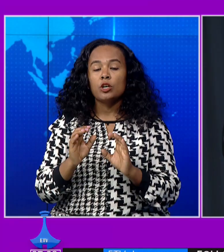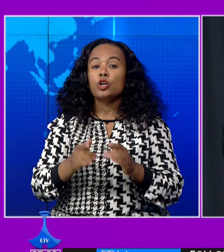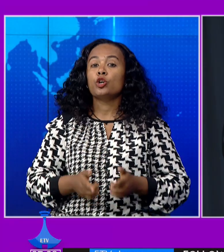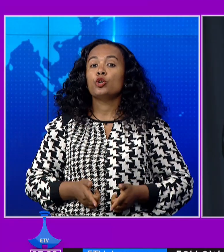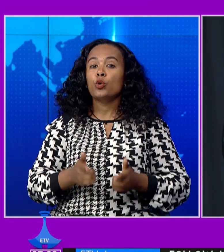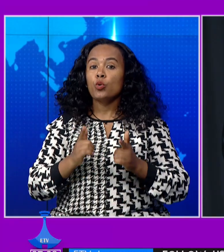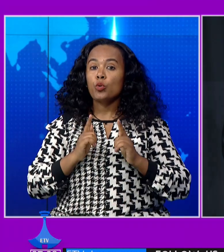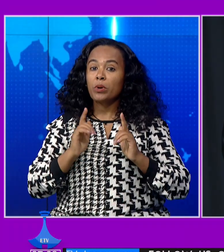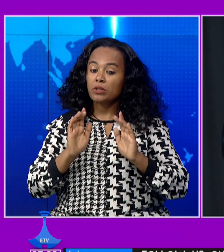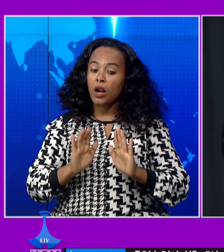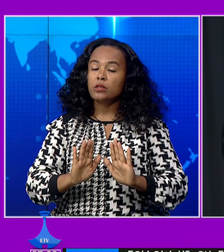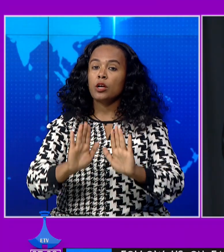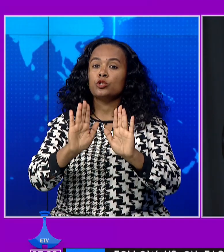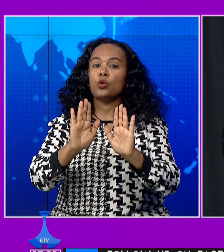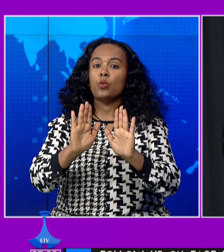እየኖሩበት ራሳቸው